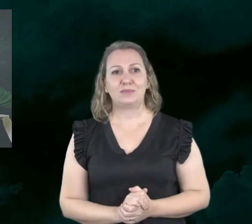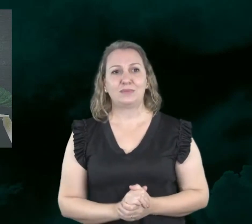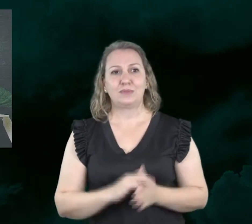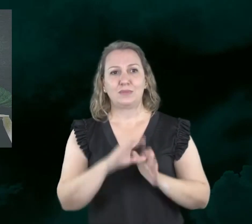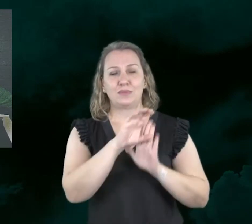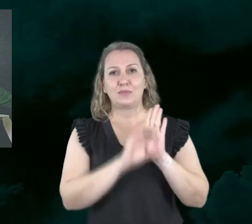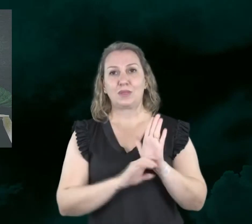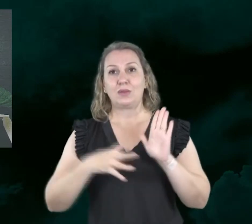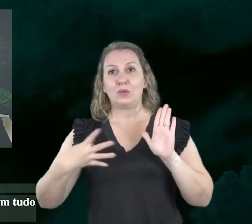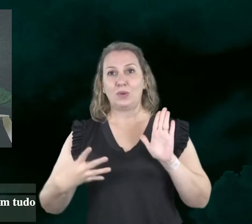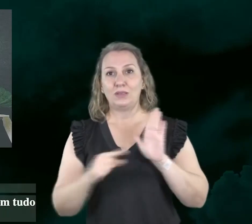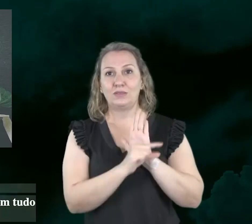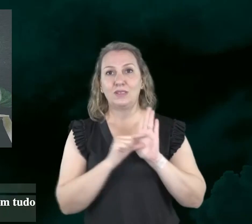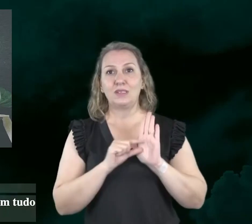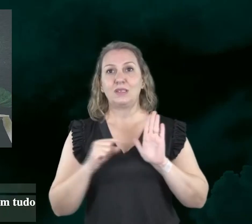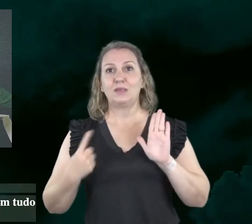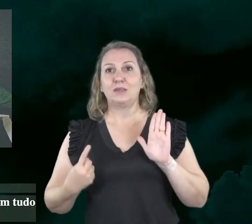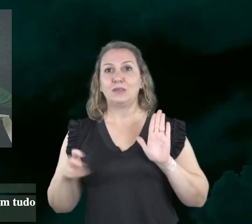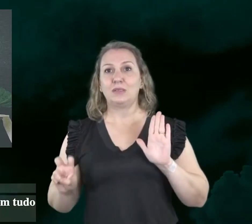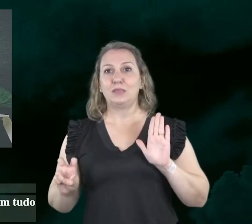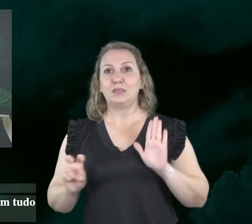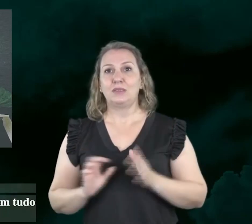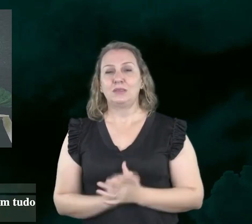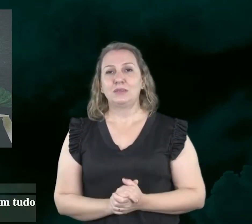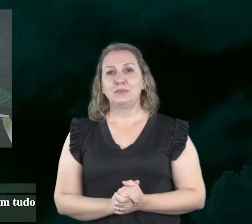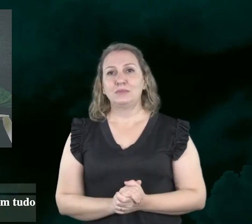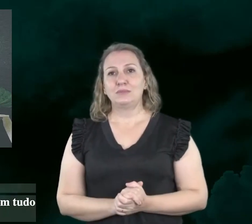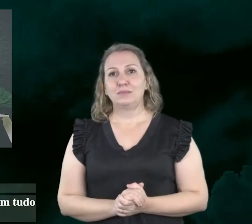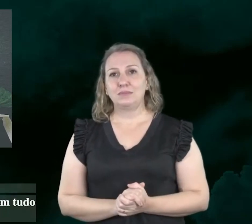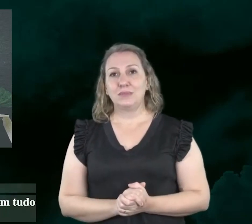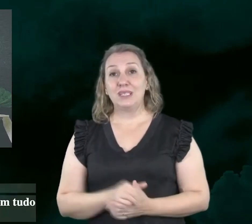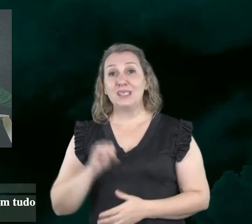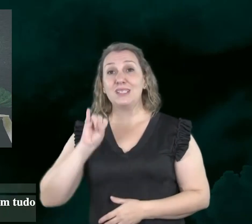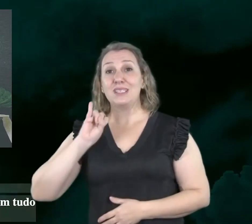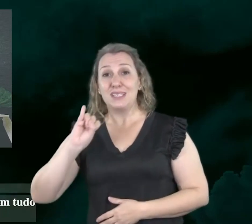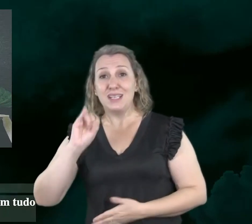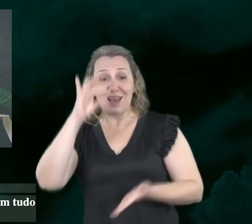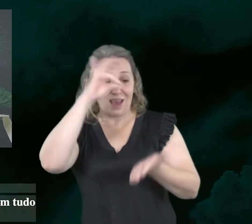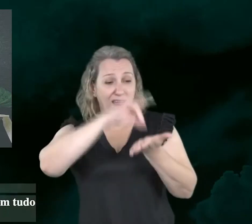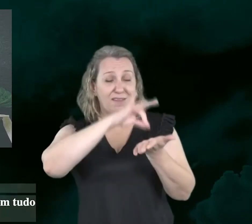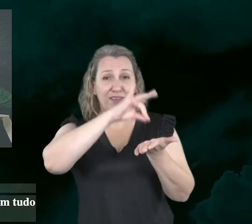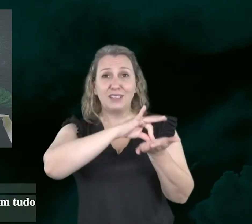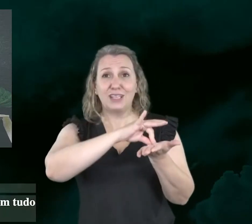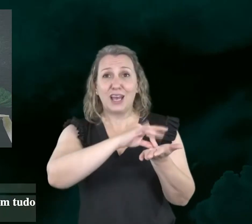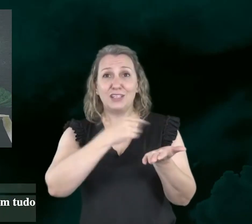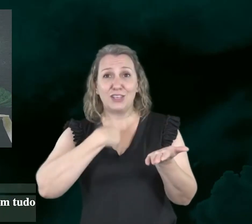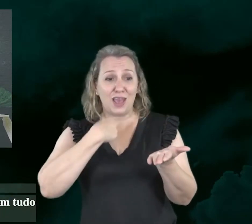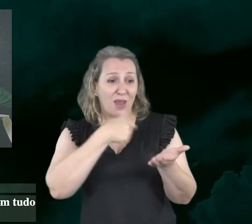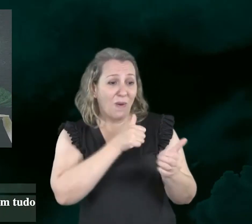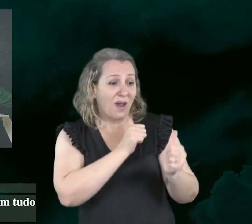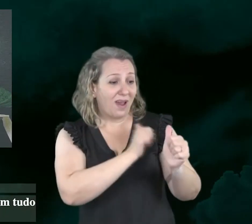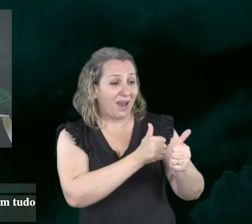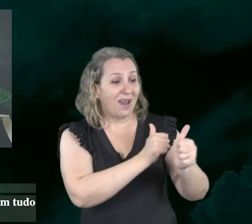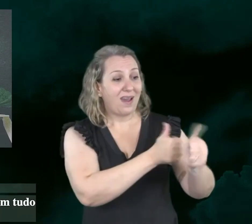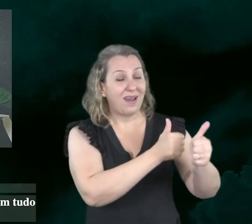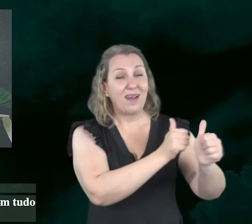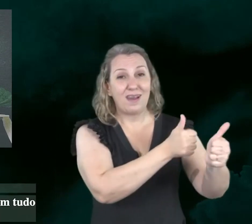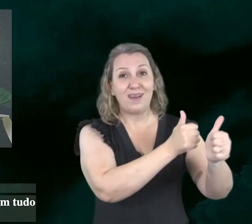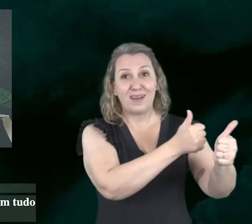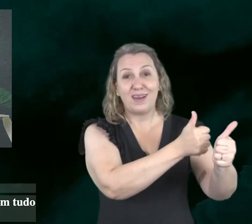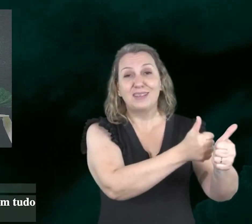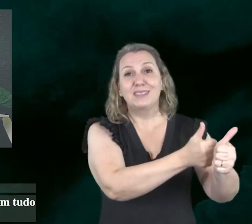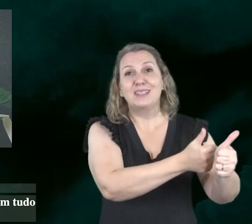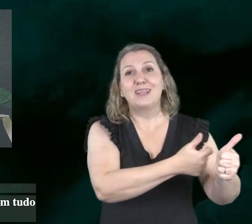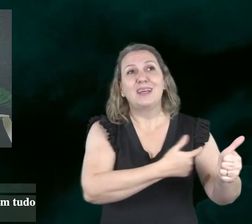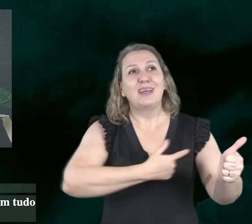Mas seguindo a verdade em amor, cresçamos em tudo naquele que é cabeça, Cristo. Quer